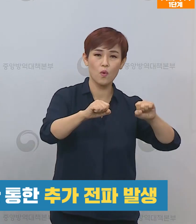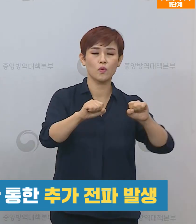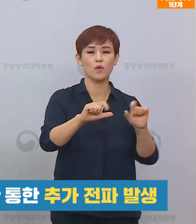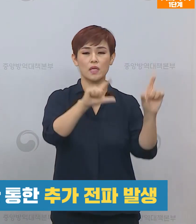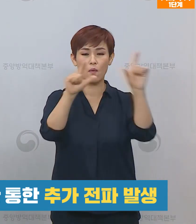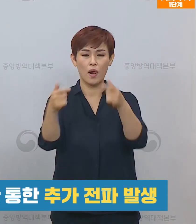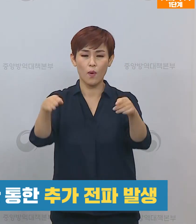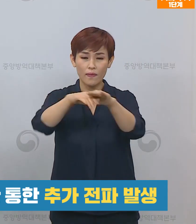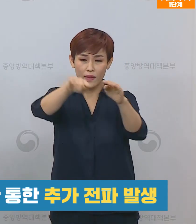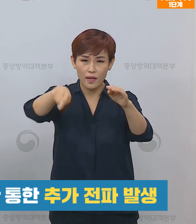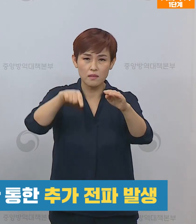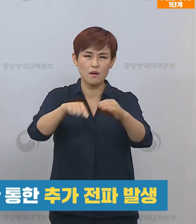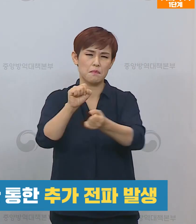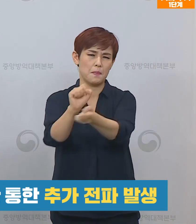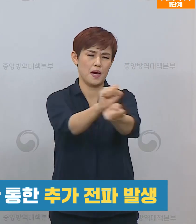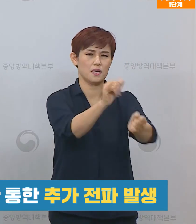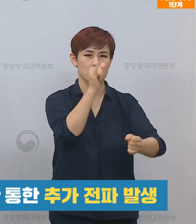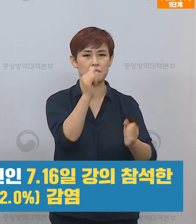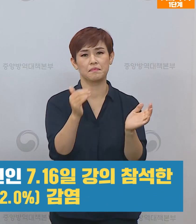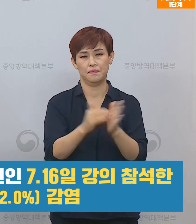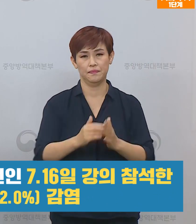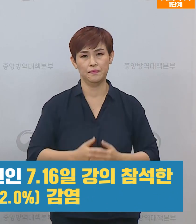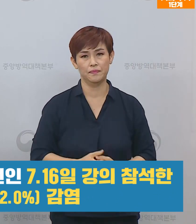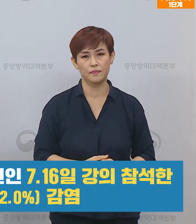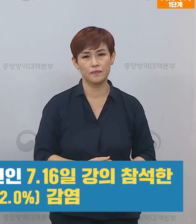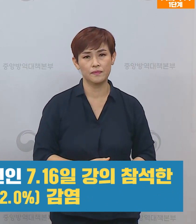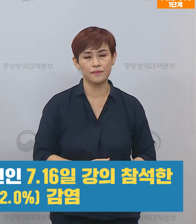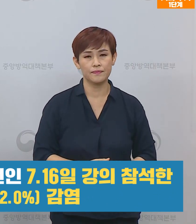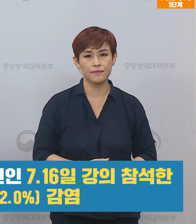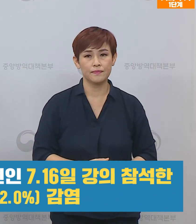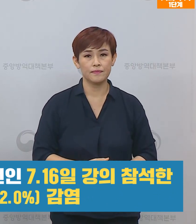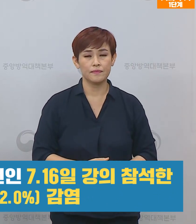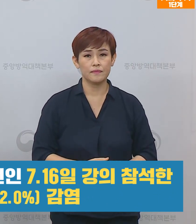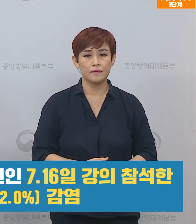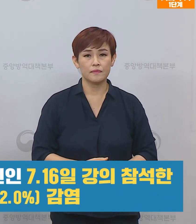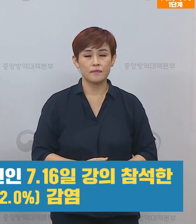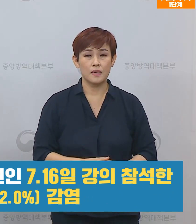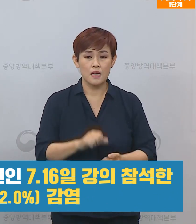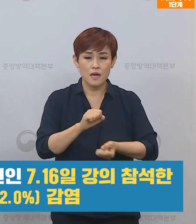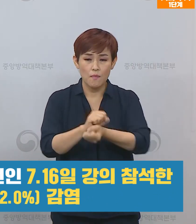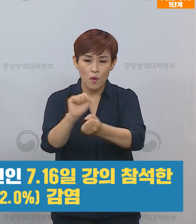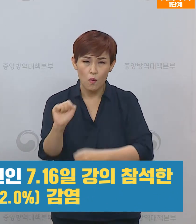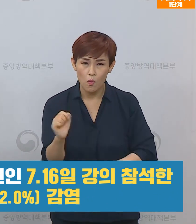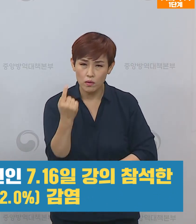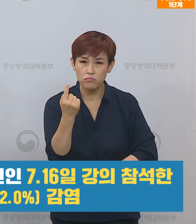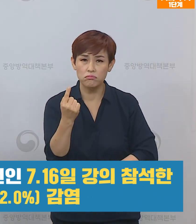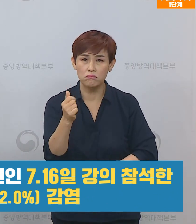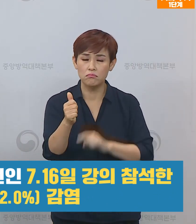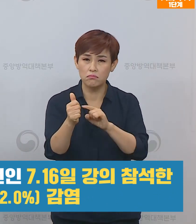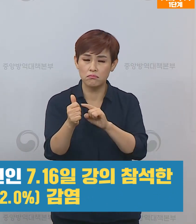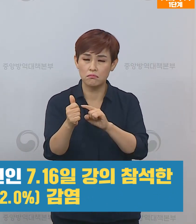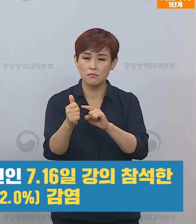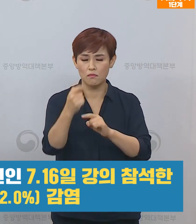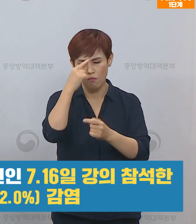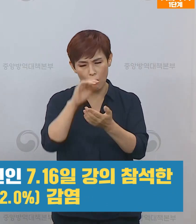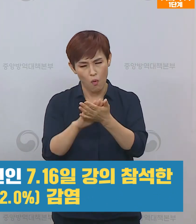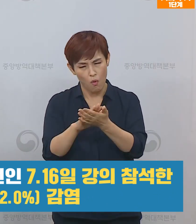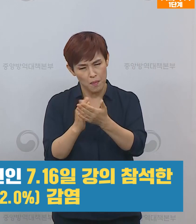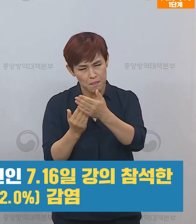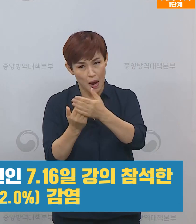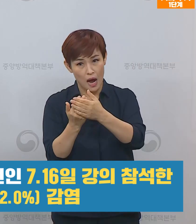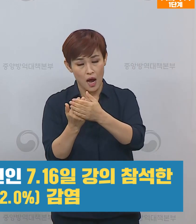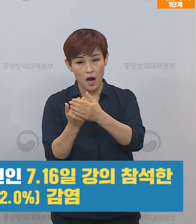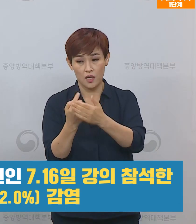통해서 추가 전파가 발생하였습니다. 이 중 감염원의 증상 발생 하루 전인